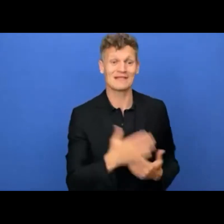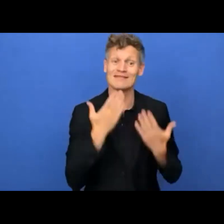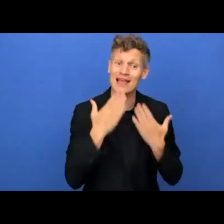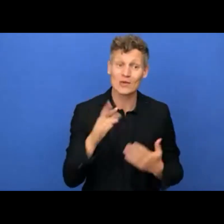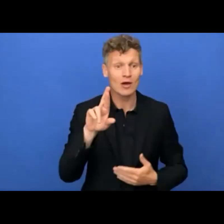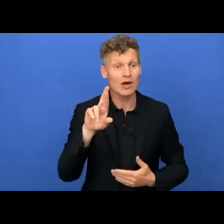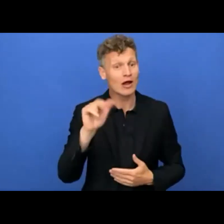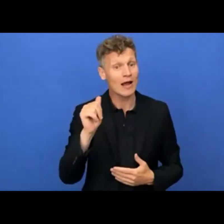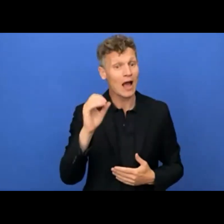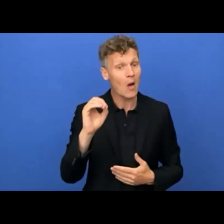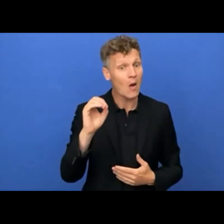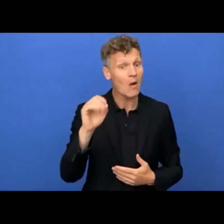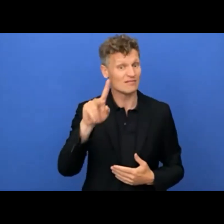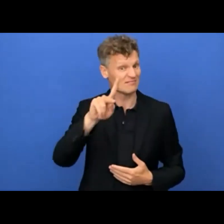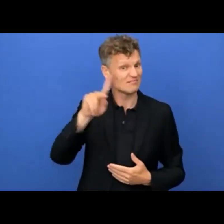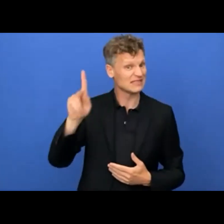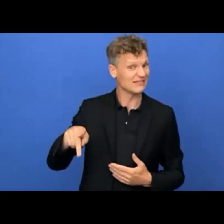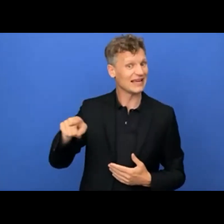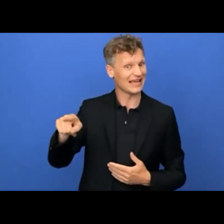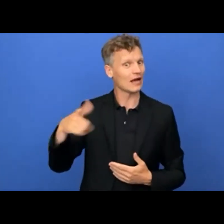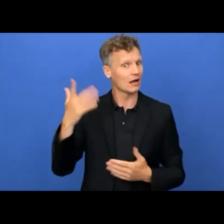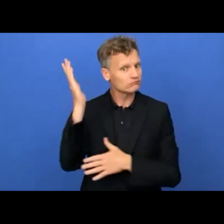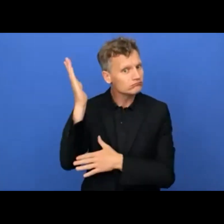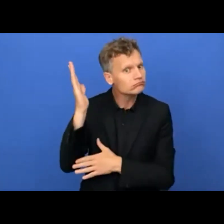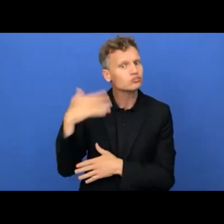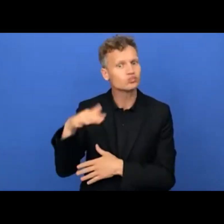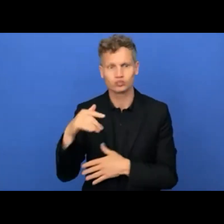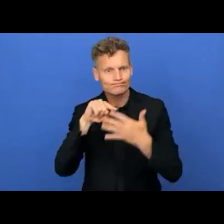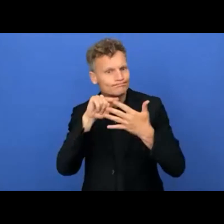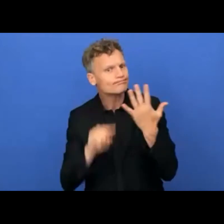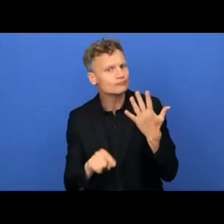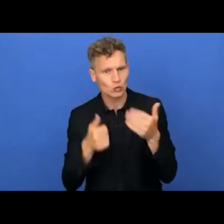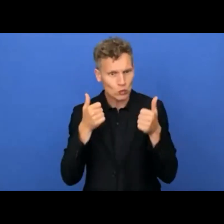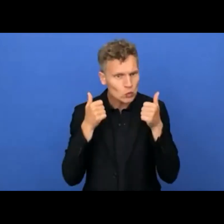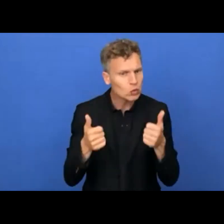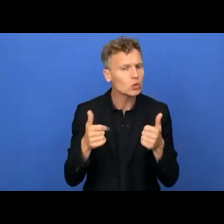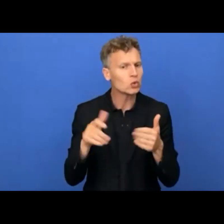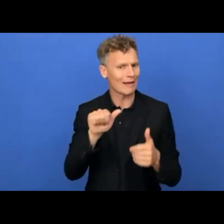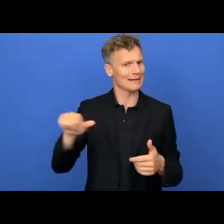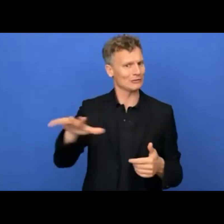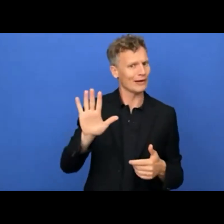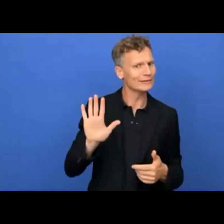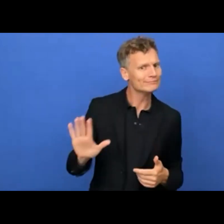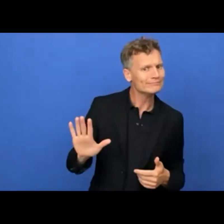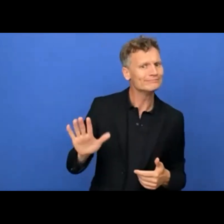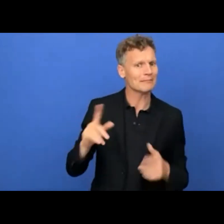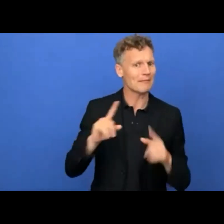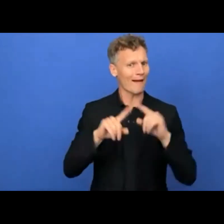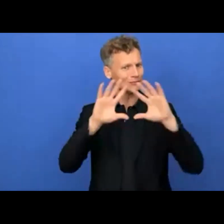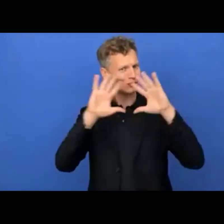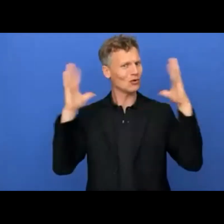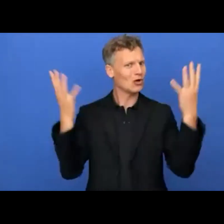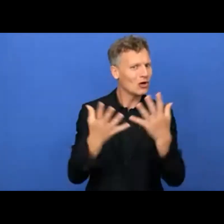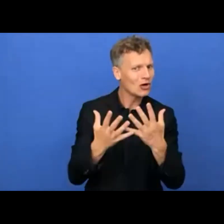faire progresser. Merci, professeur Rao. Vous avez effectivement cité plusieurs expériences